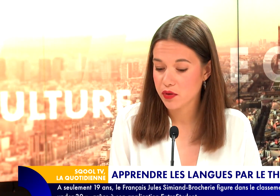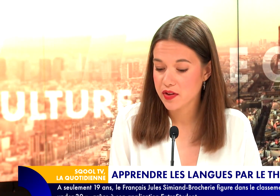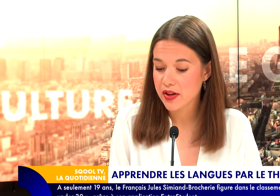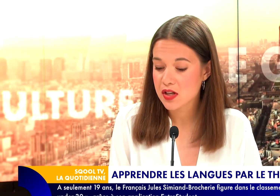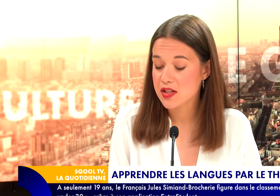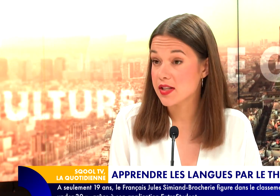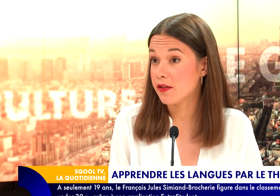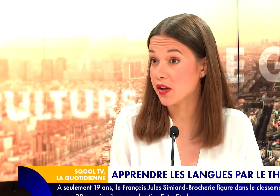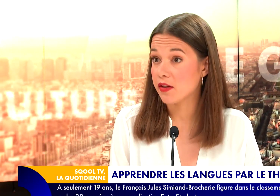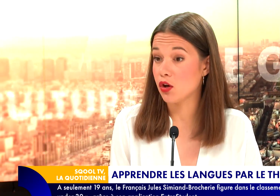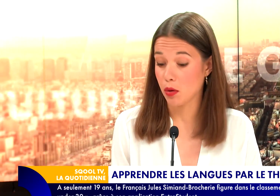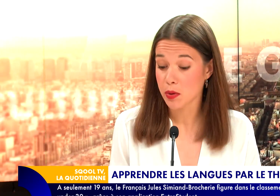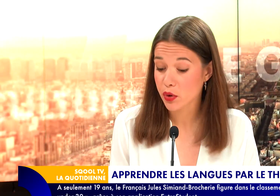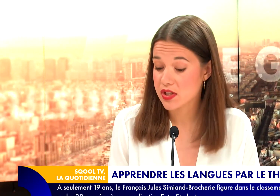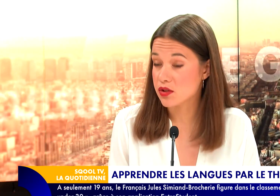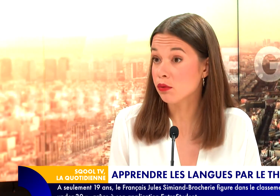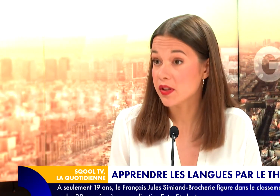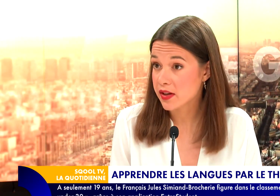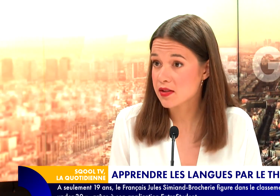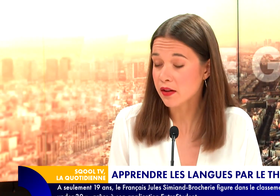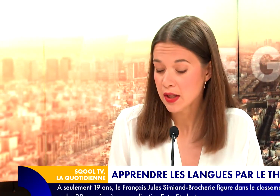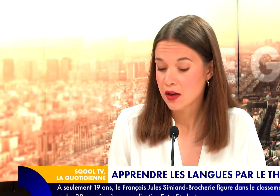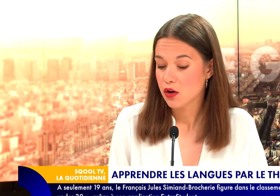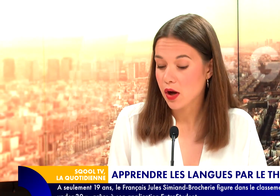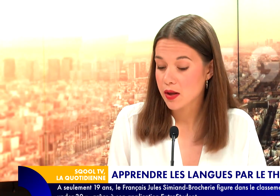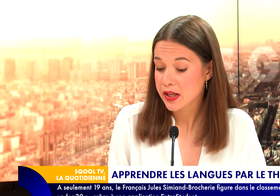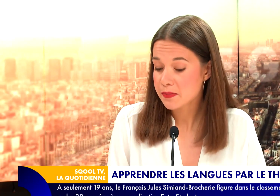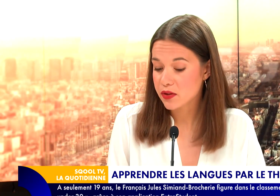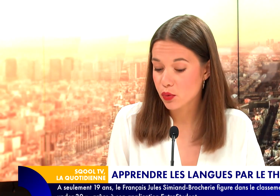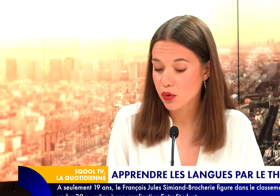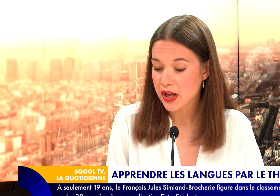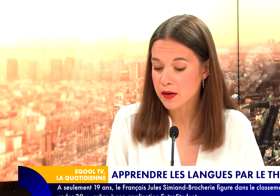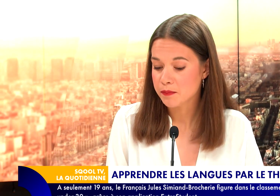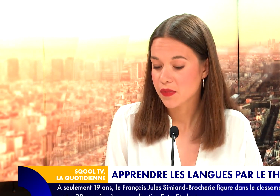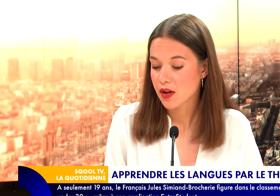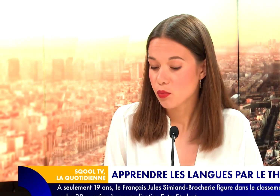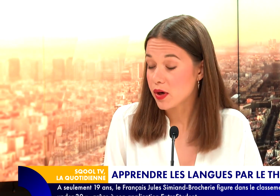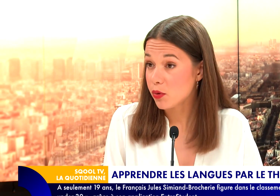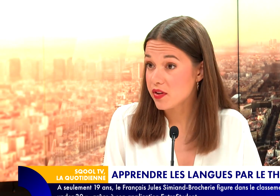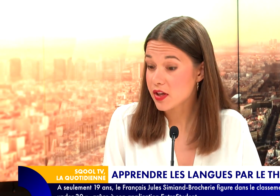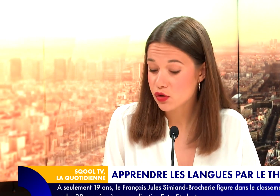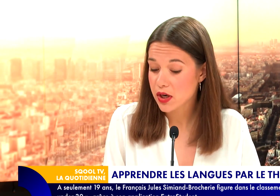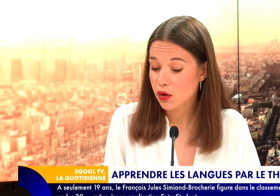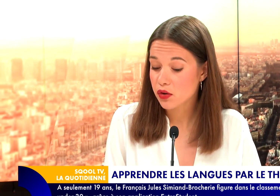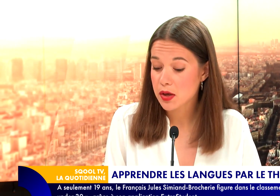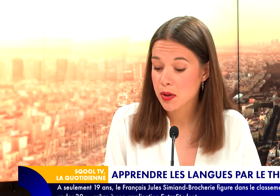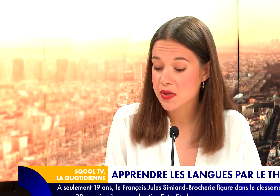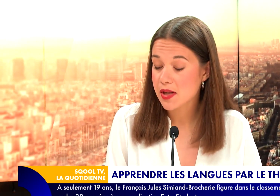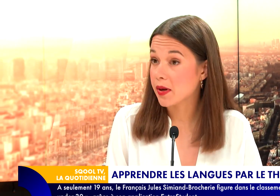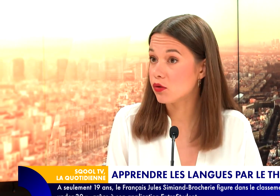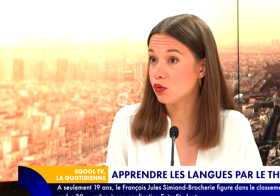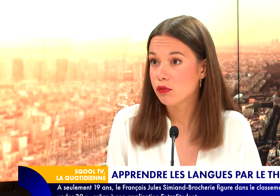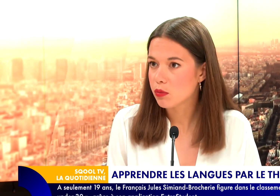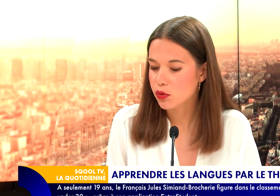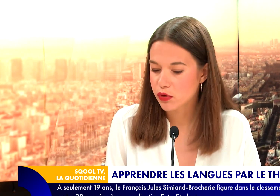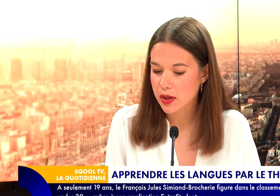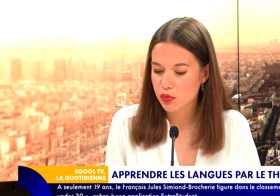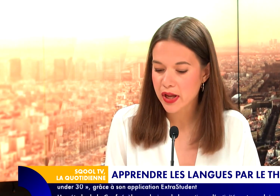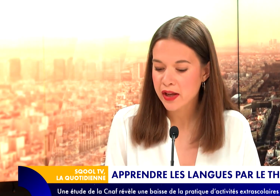au niveau de l'apprentissage, les élèves travaillent leur mémorisation, les textes, hein, leur expression orale, Pour l'apprentissage de la langue en elle-même, ils apprennent de nouveaux mots de vocabulaire.